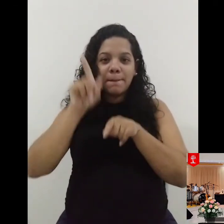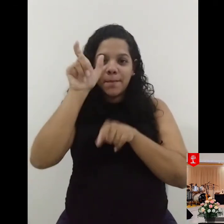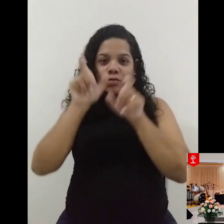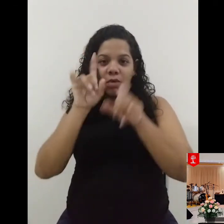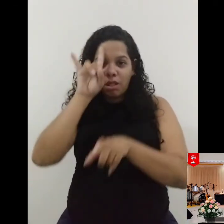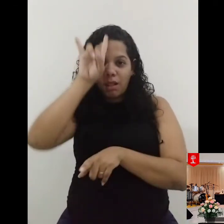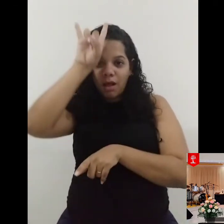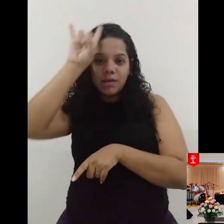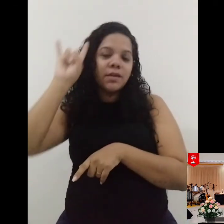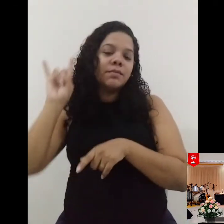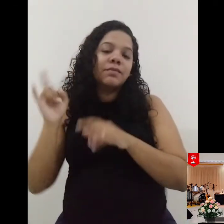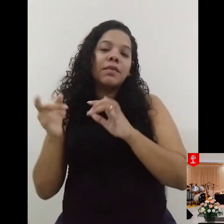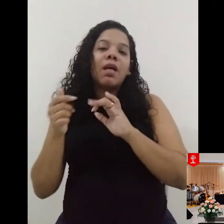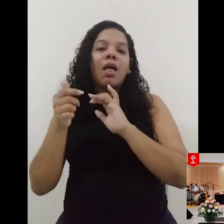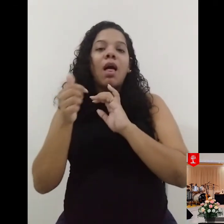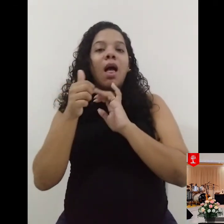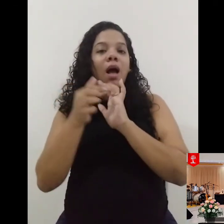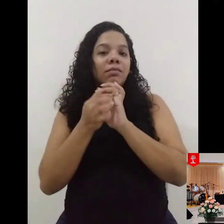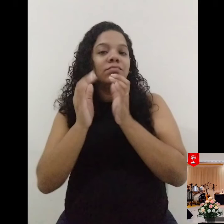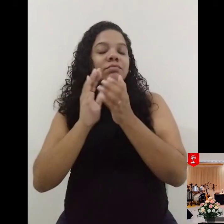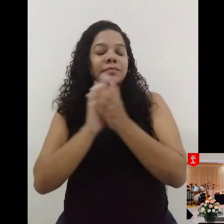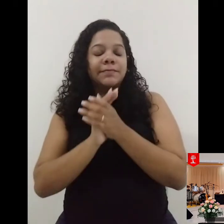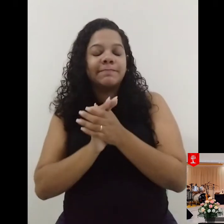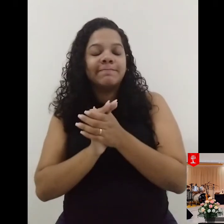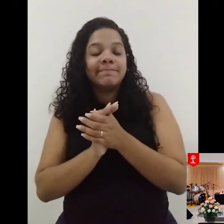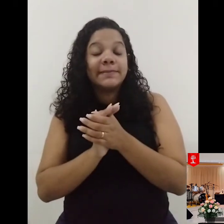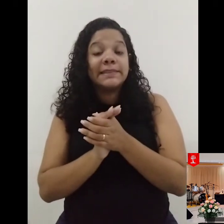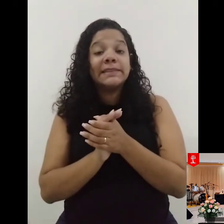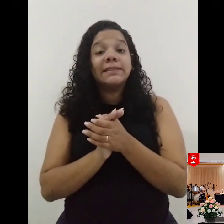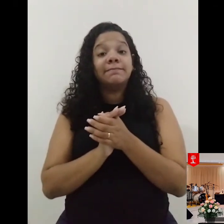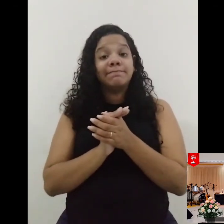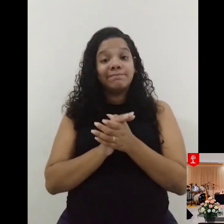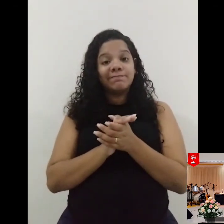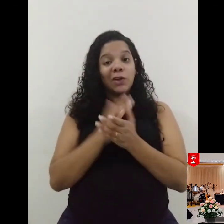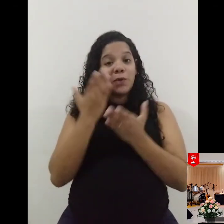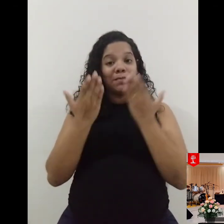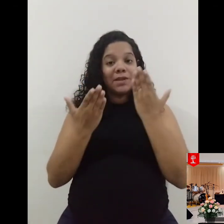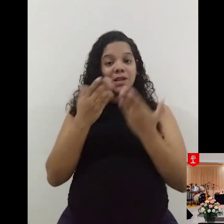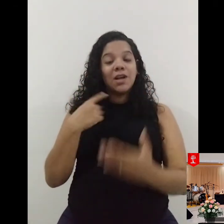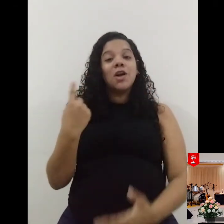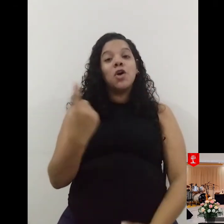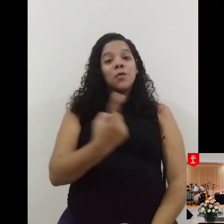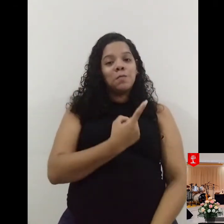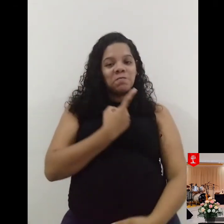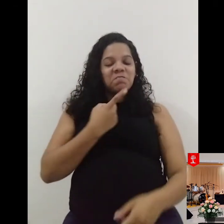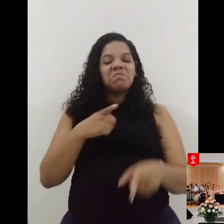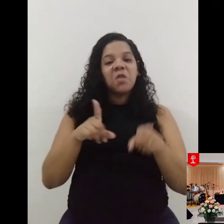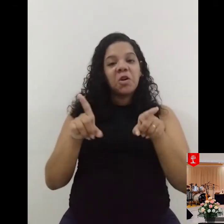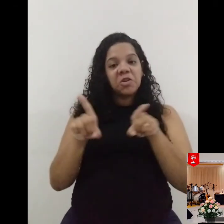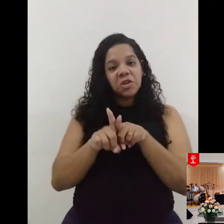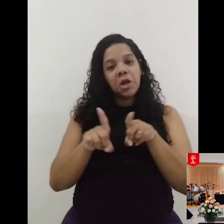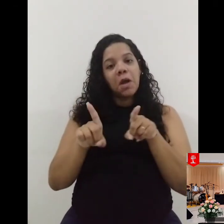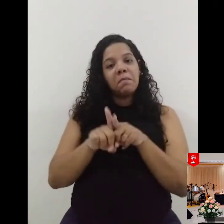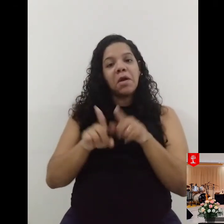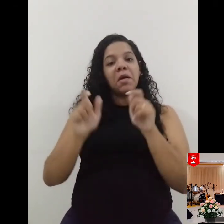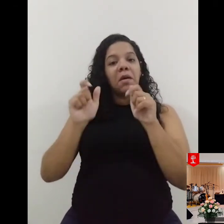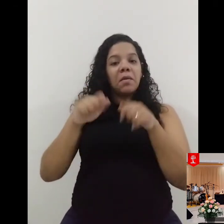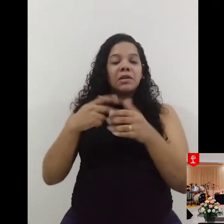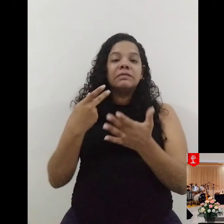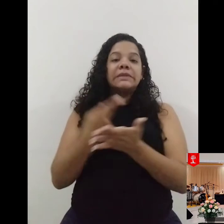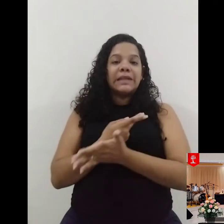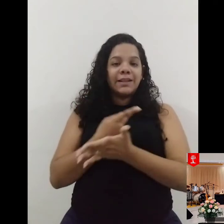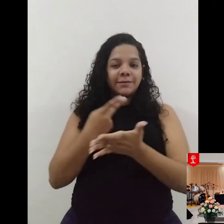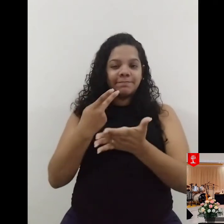A autojustificação tem a ver com essa comparação, muitas vezes, com